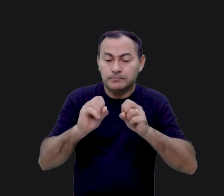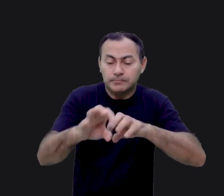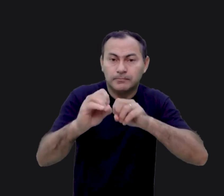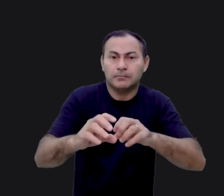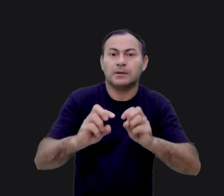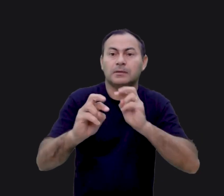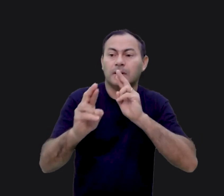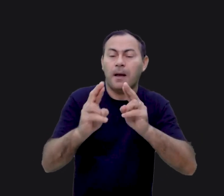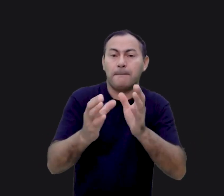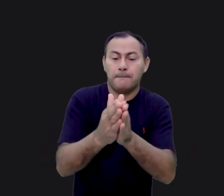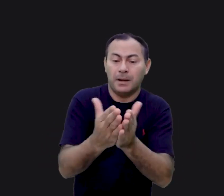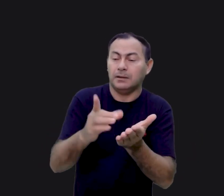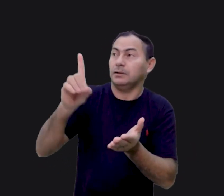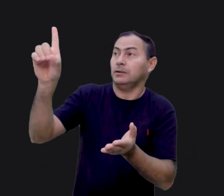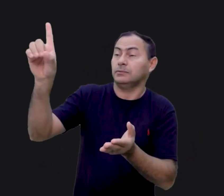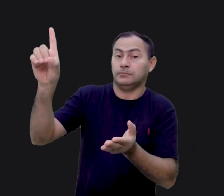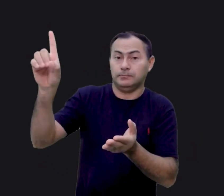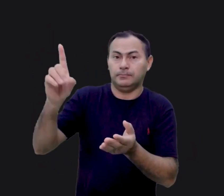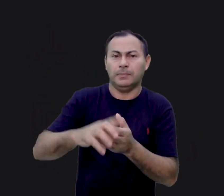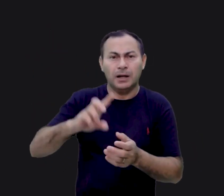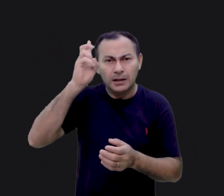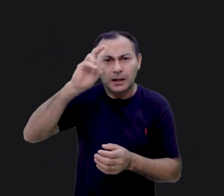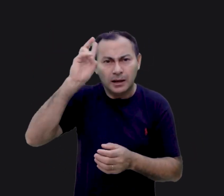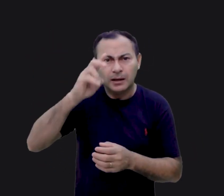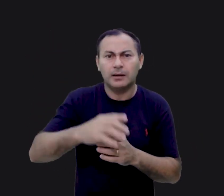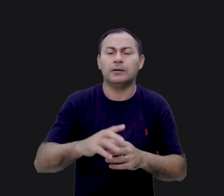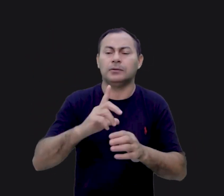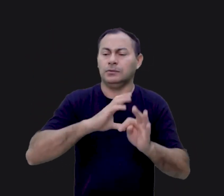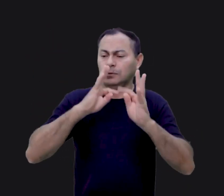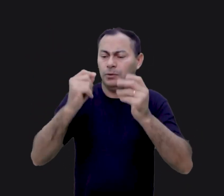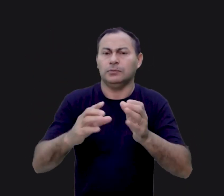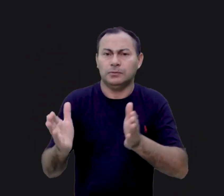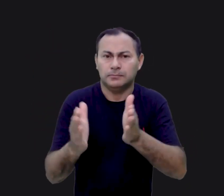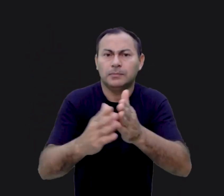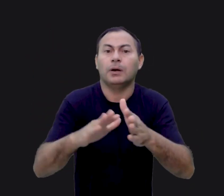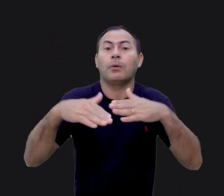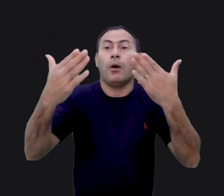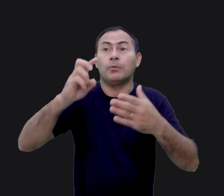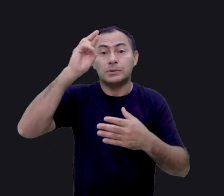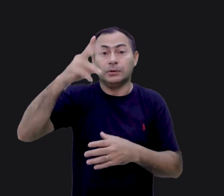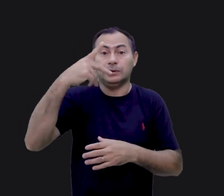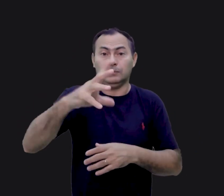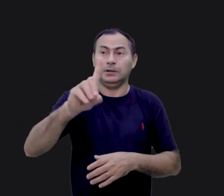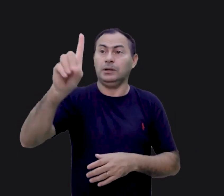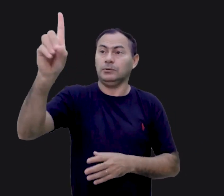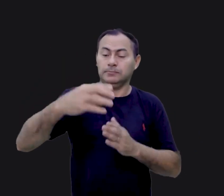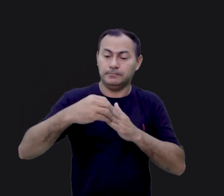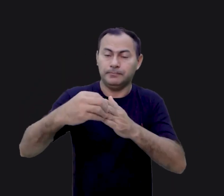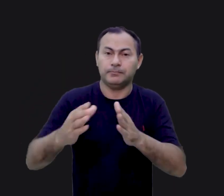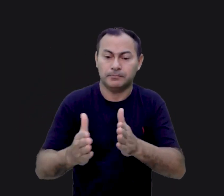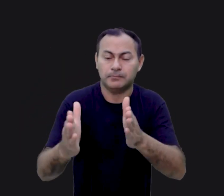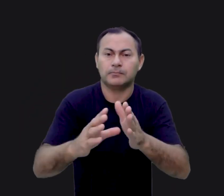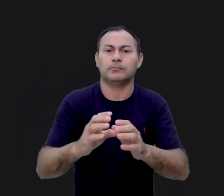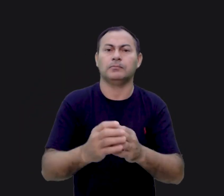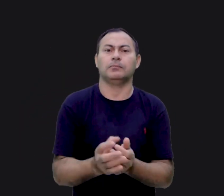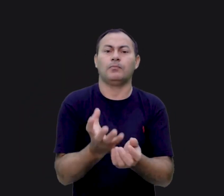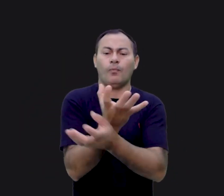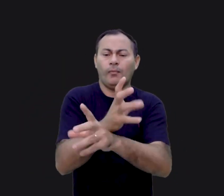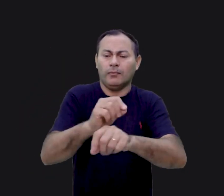a exortação feita em relação a palavra de Deus lembra-tease todo o caminho pelo qual o Senhor teu Deus te guiou no deserto esses 40